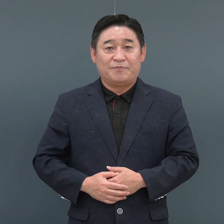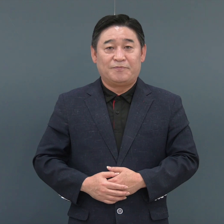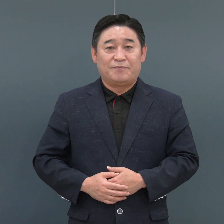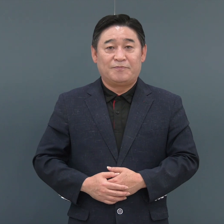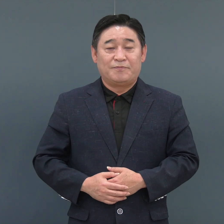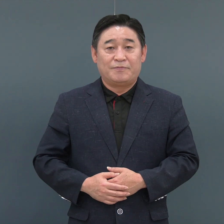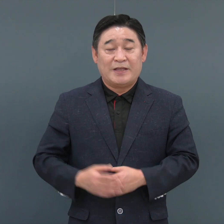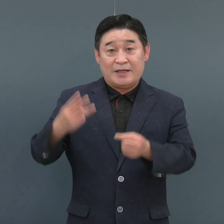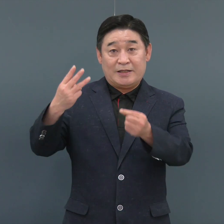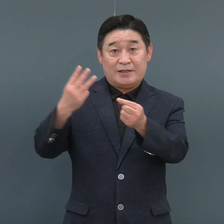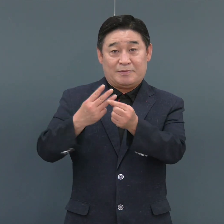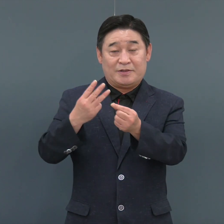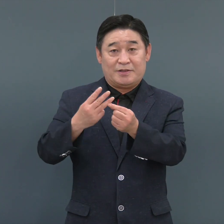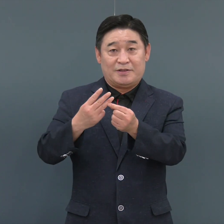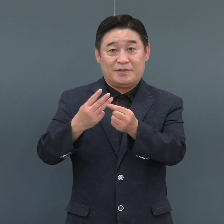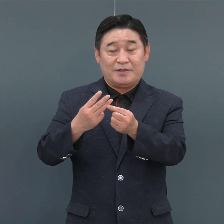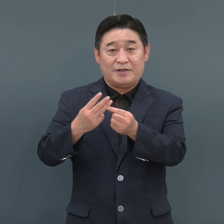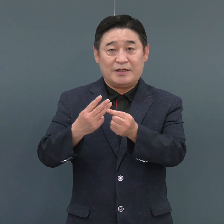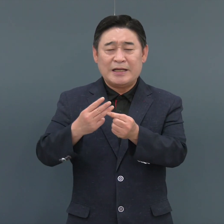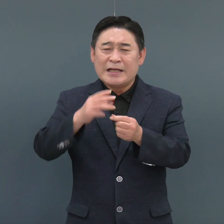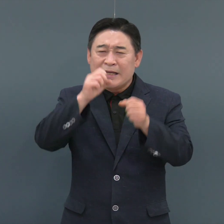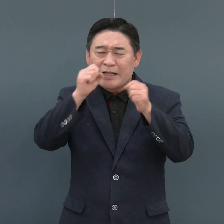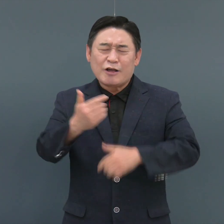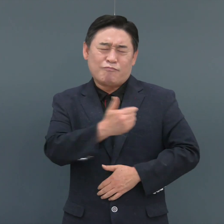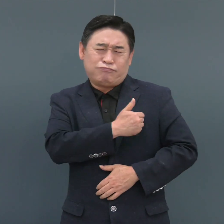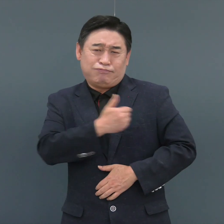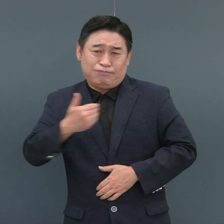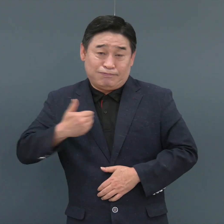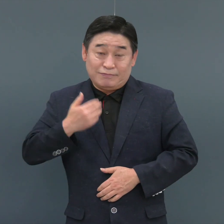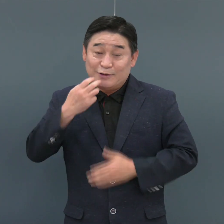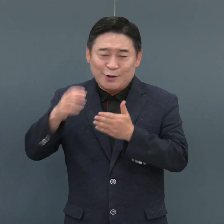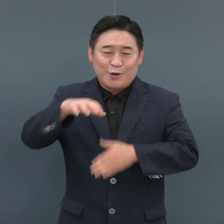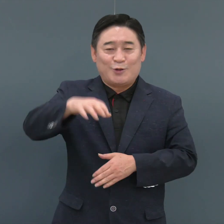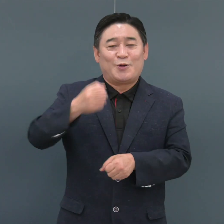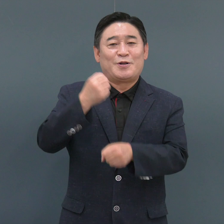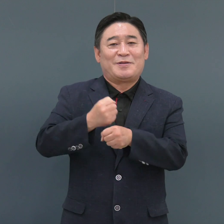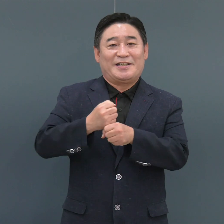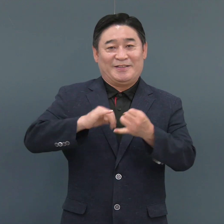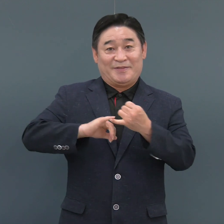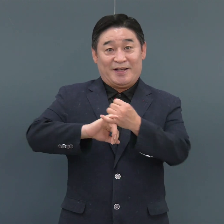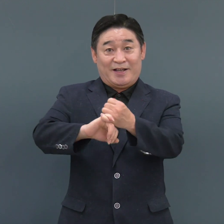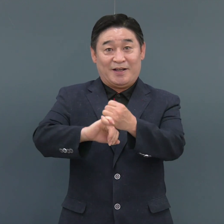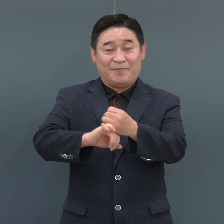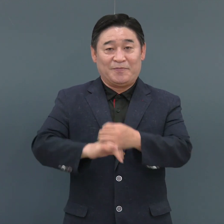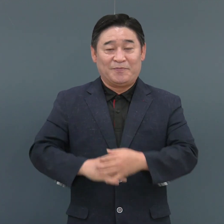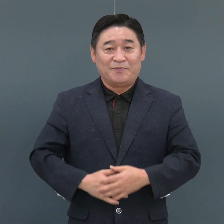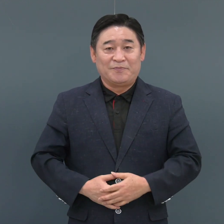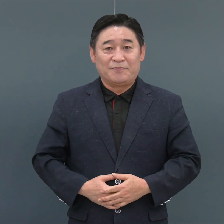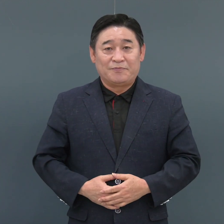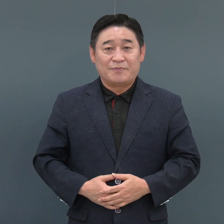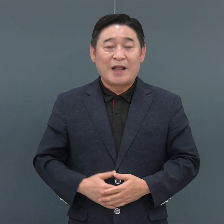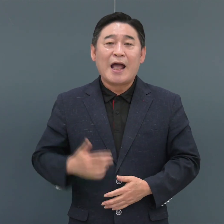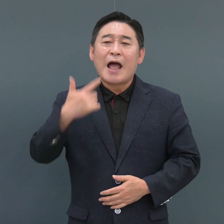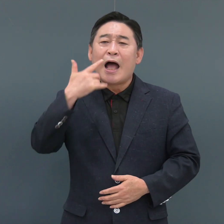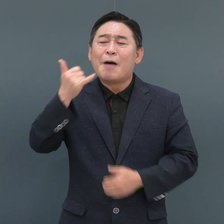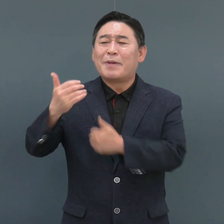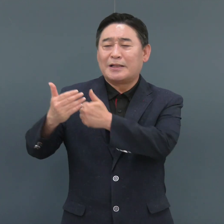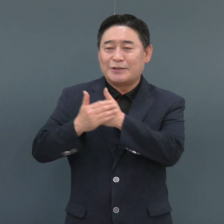세 번째, 기회가 넘치는 경기도를 만들겠습니다. 아빠 찬스, 엄마 찬스, 셀프